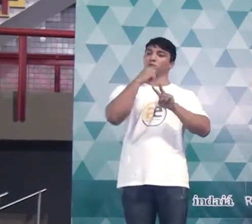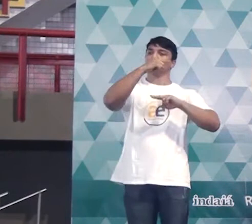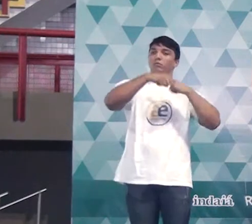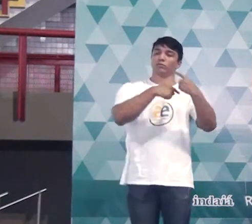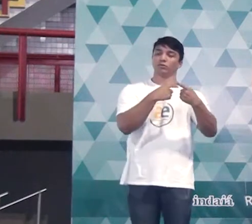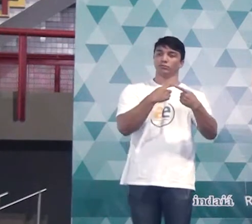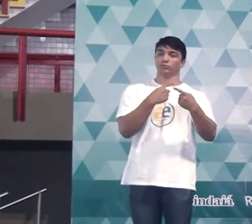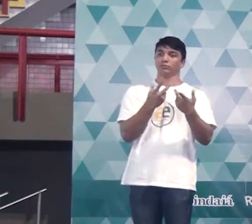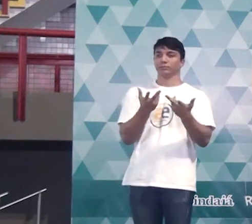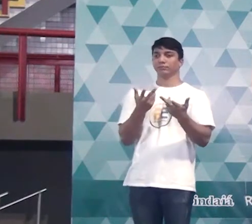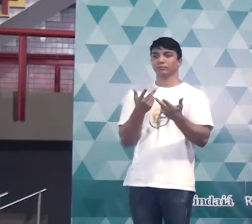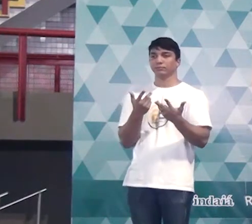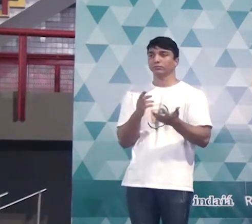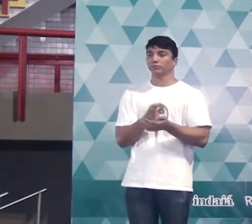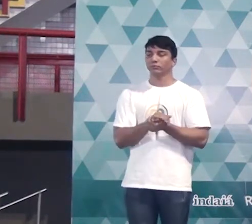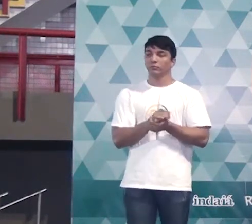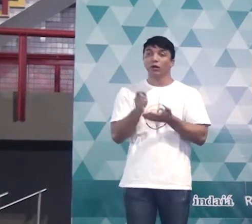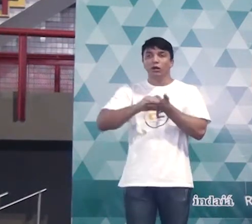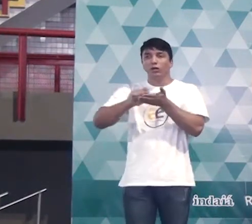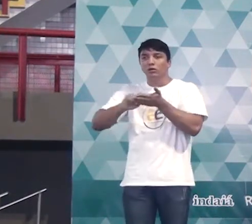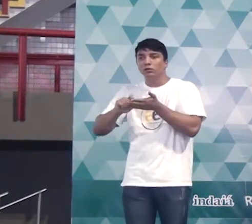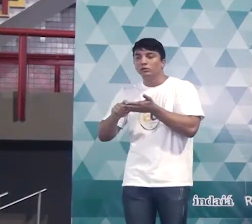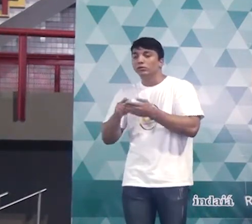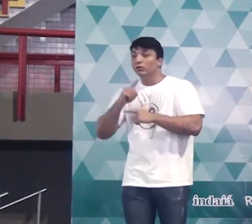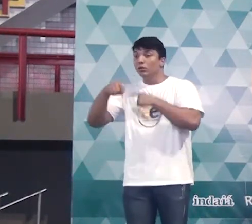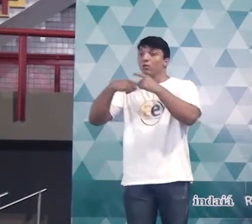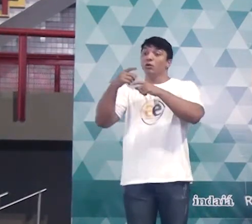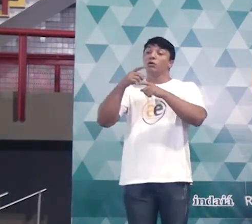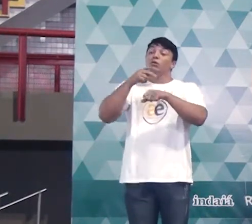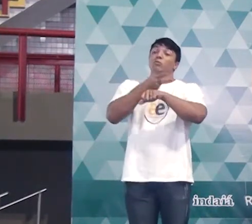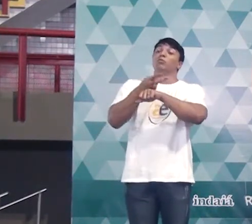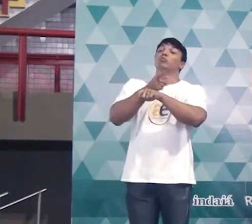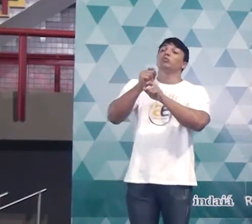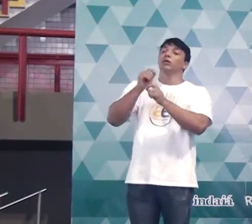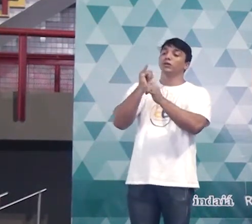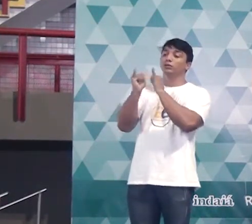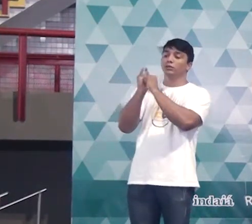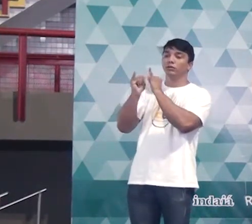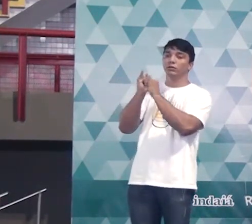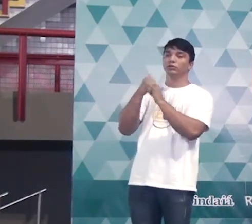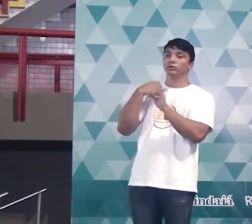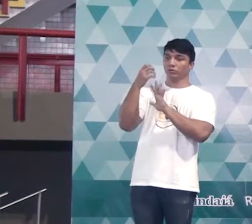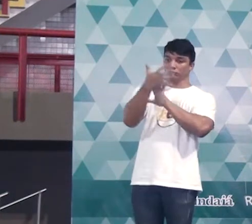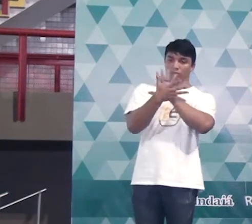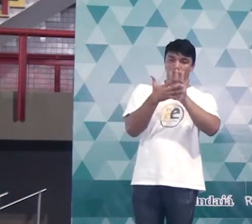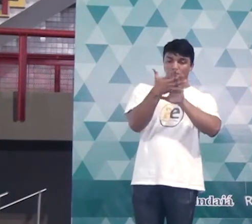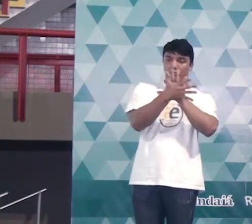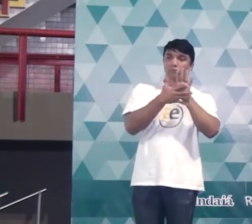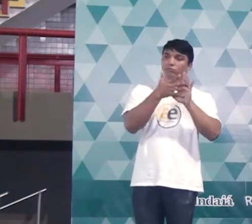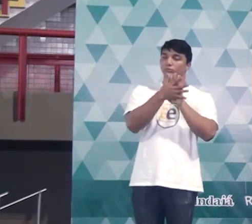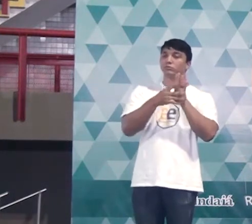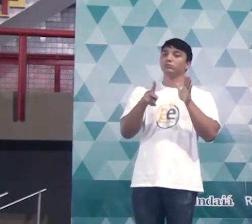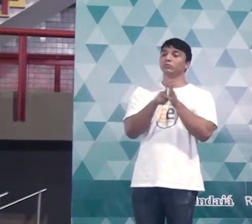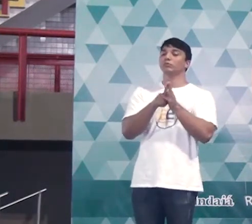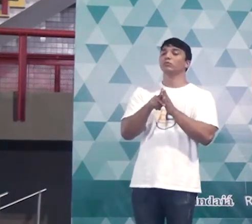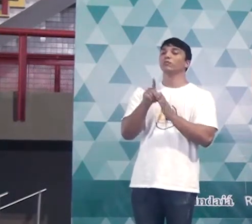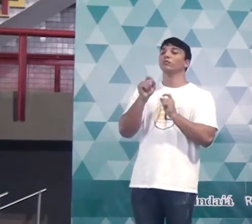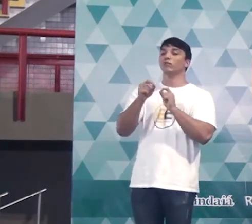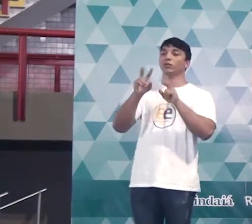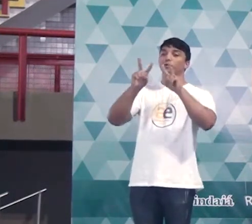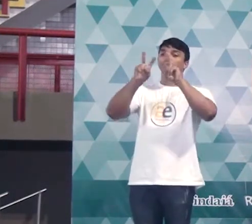Depois você anota aí, tá? Depois você procura na internet um texto que tem como